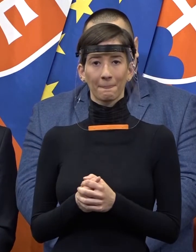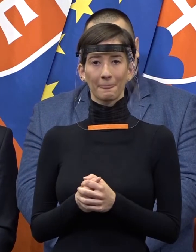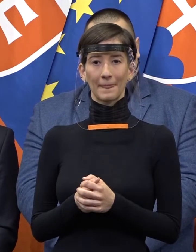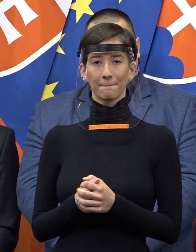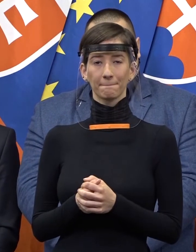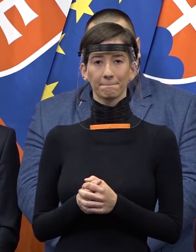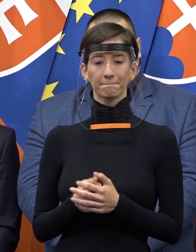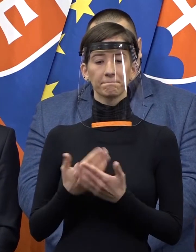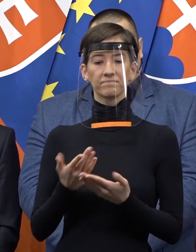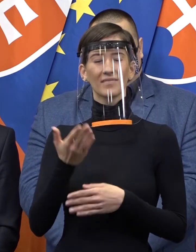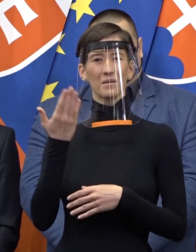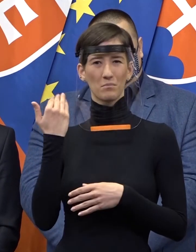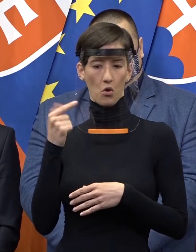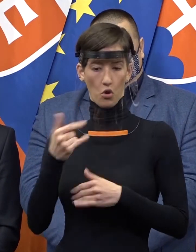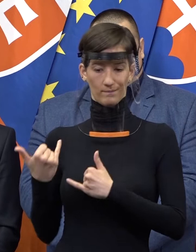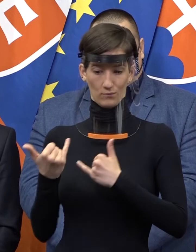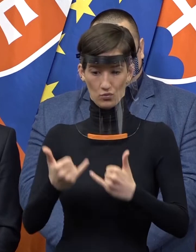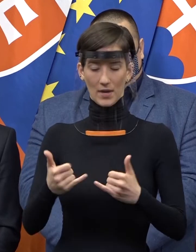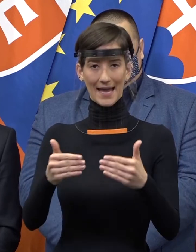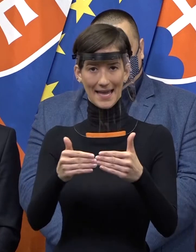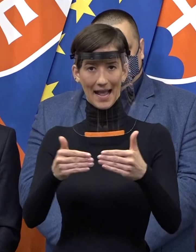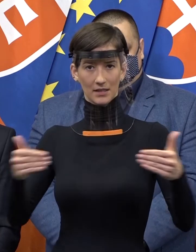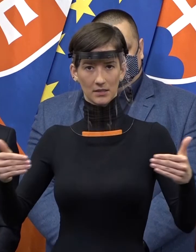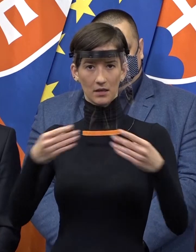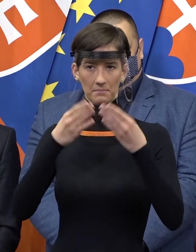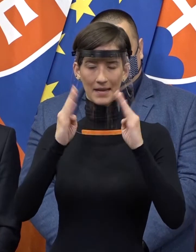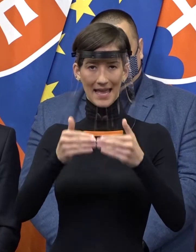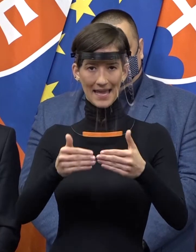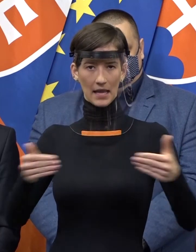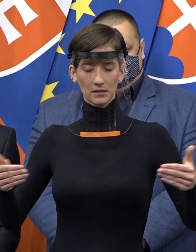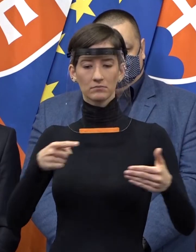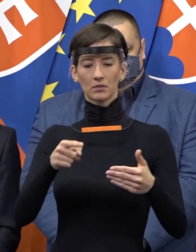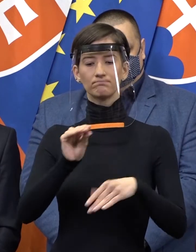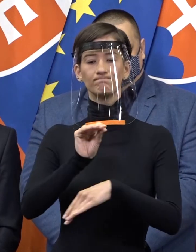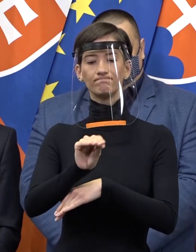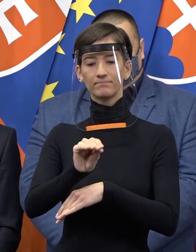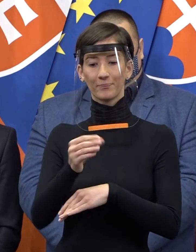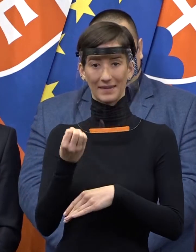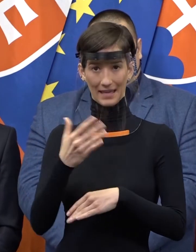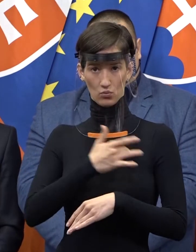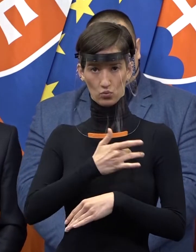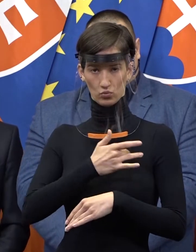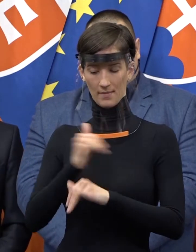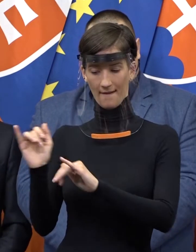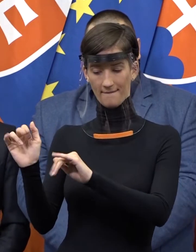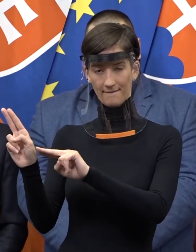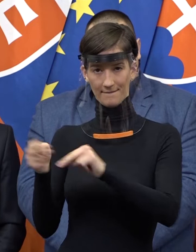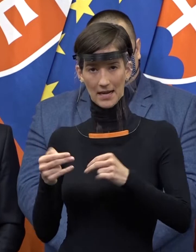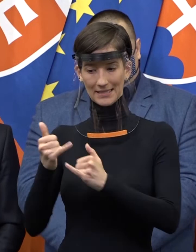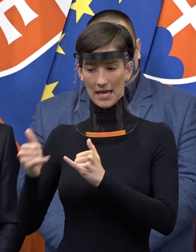do domácej karantény a zostaňte tam 14 dní. Bolo to mimoriadne nezodpovedné. A teraz môžeme iba trpnúť, že čo v